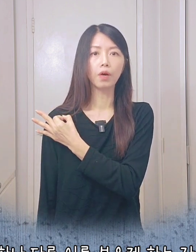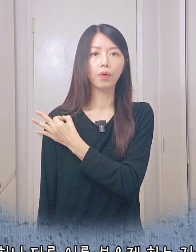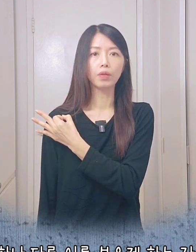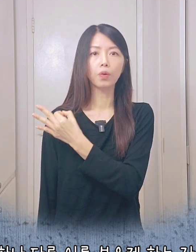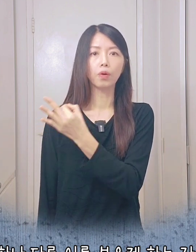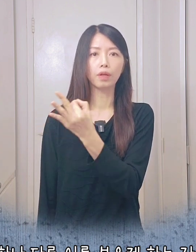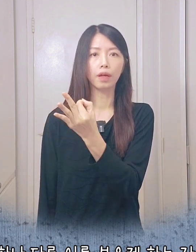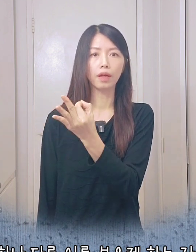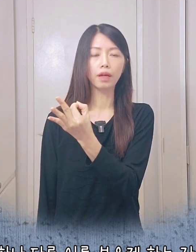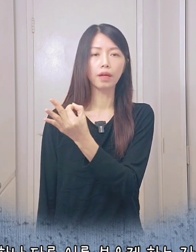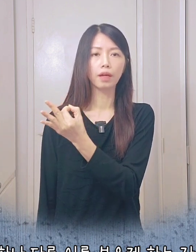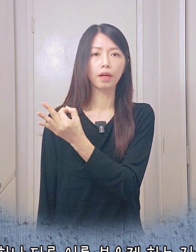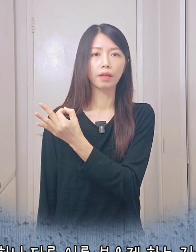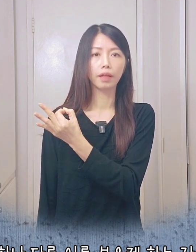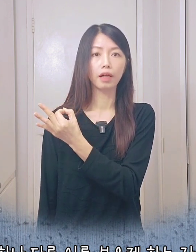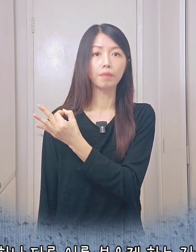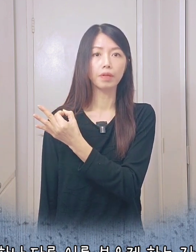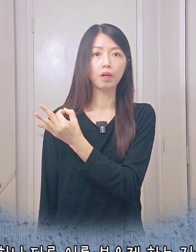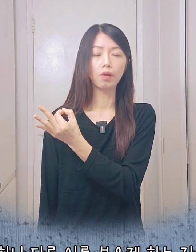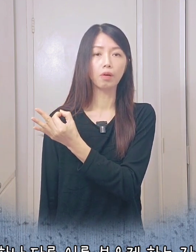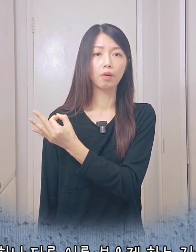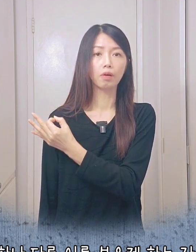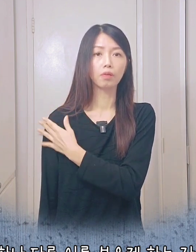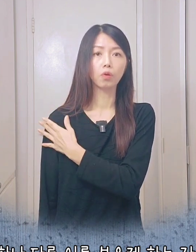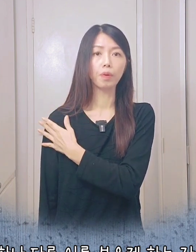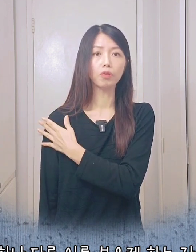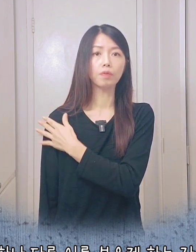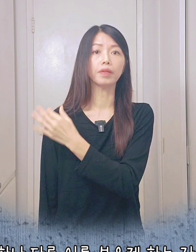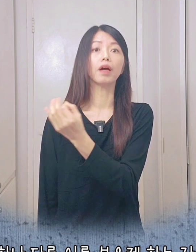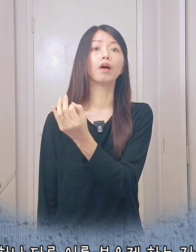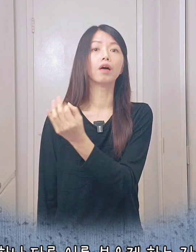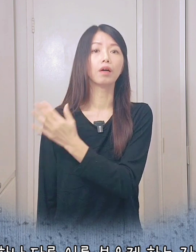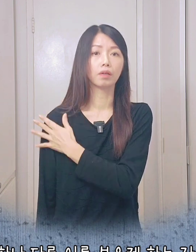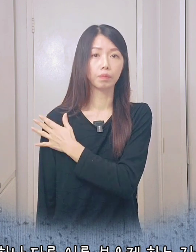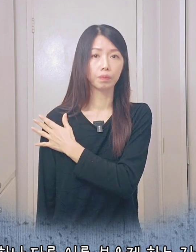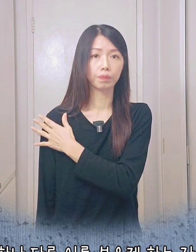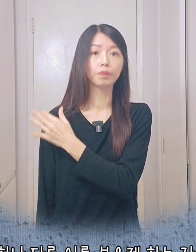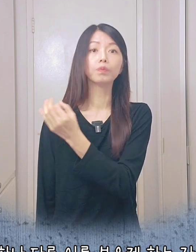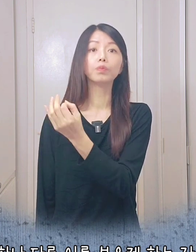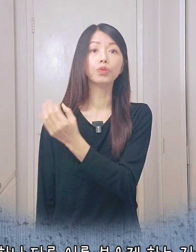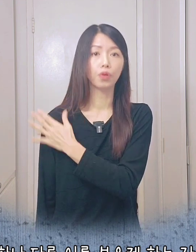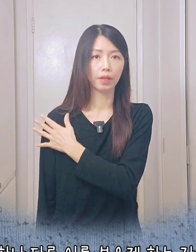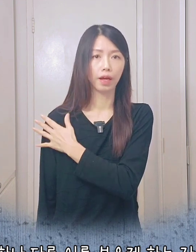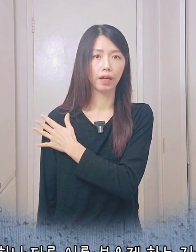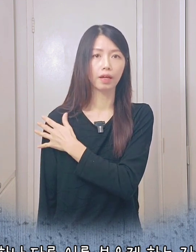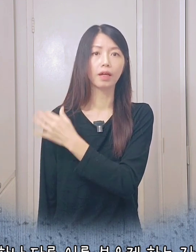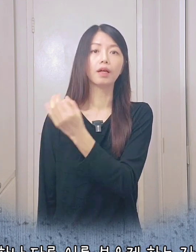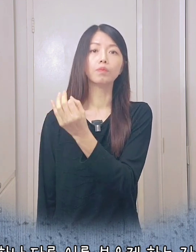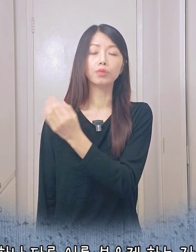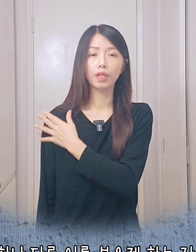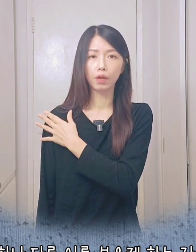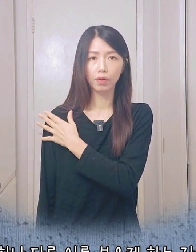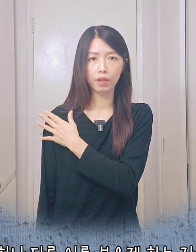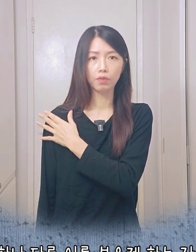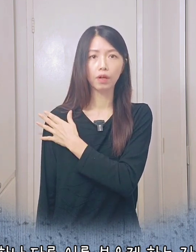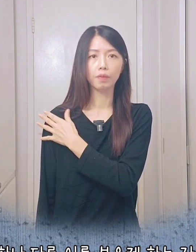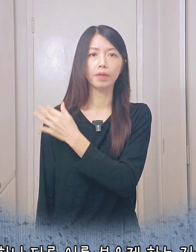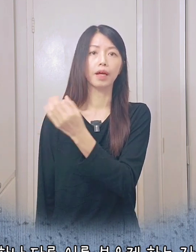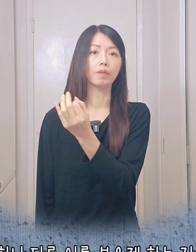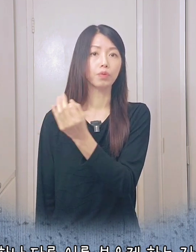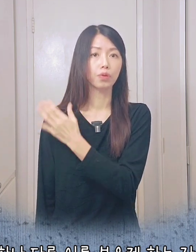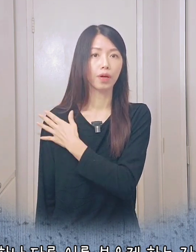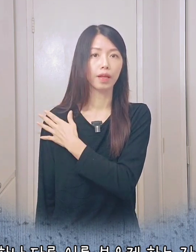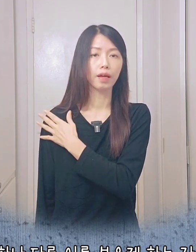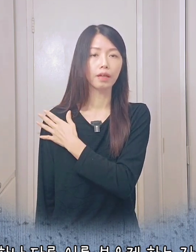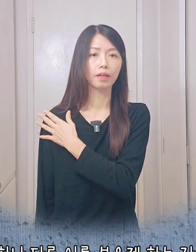동그라미가 왼쪽 어깨에 닿으면서 손을 펴주시면 돼요. 부유하다, 부자라고 한 데의 수어가